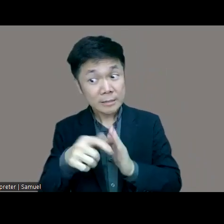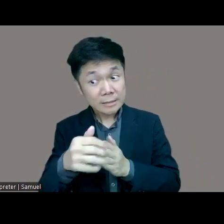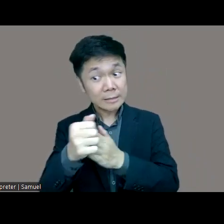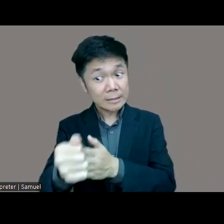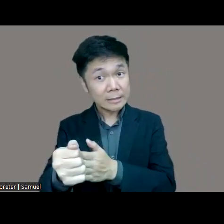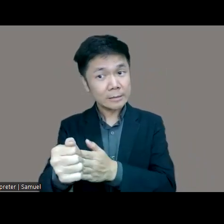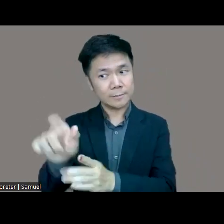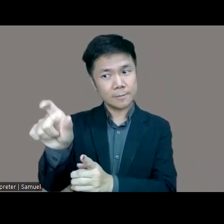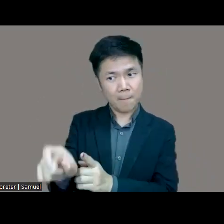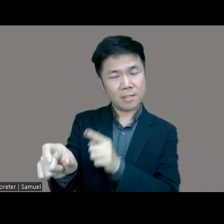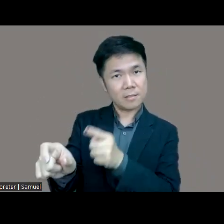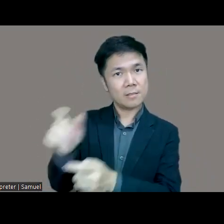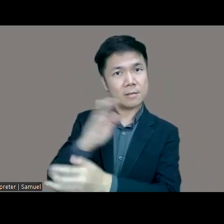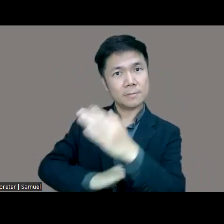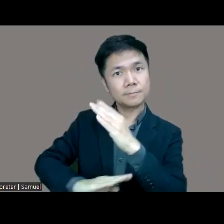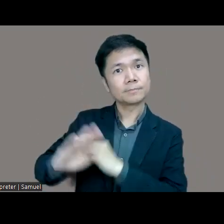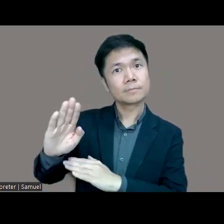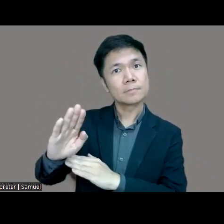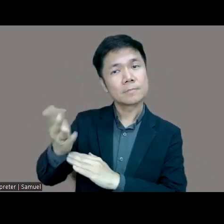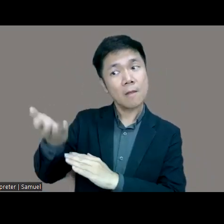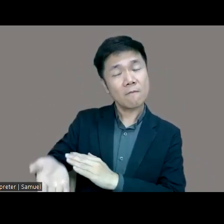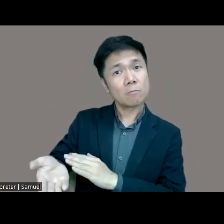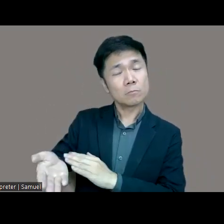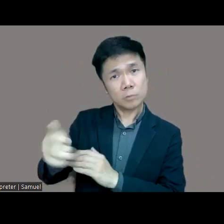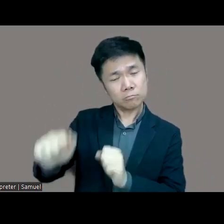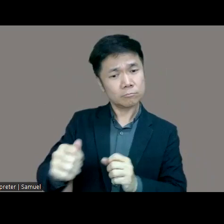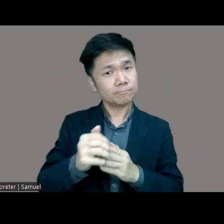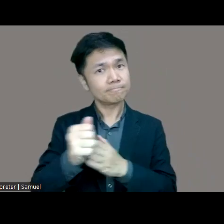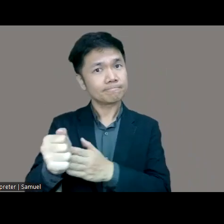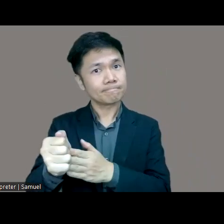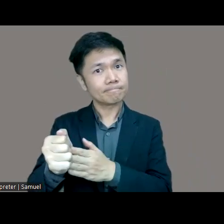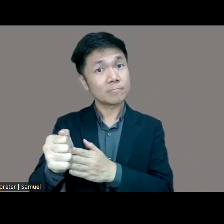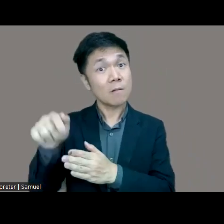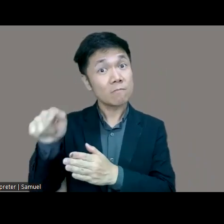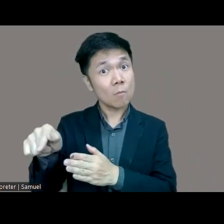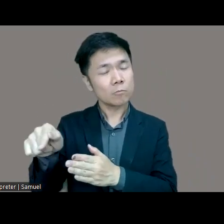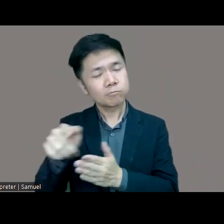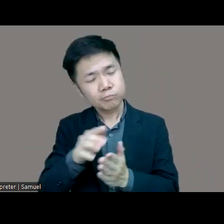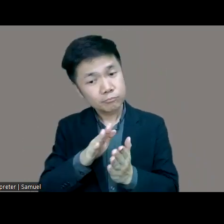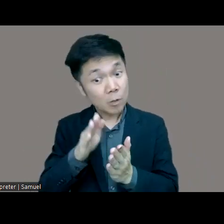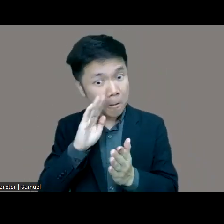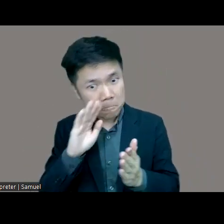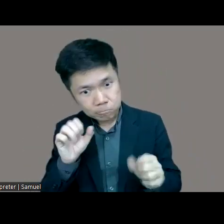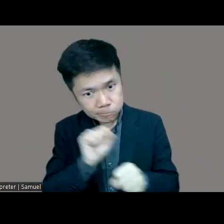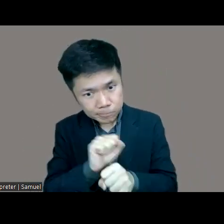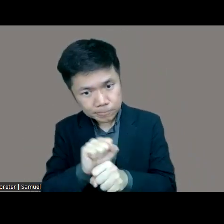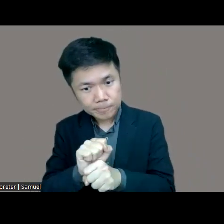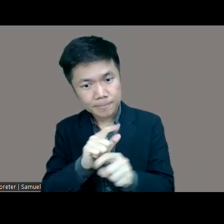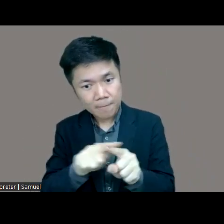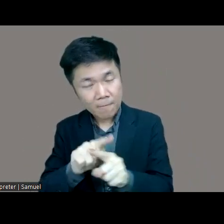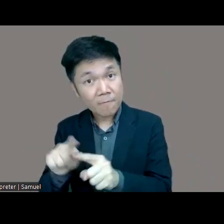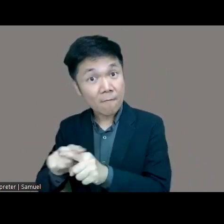pour implémenter des programmes, pas seulement créer la capacité, mais permettre pour qu'ils soient